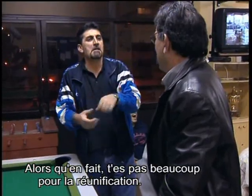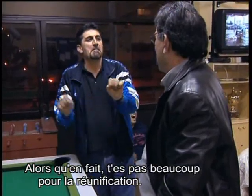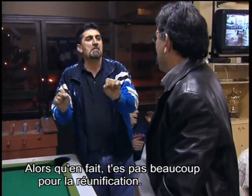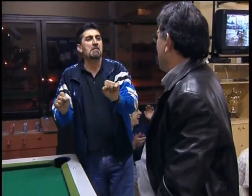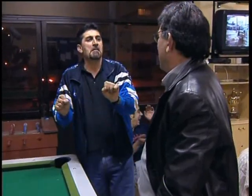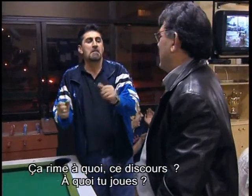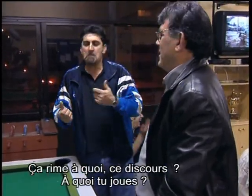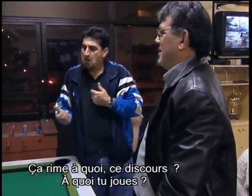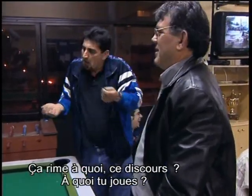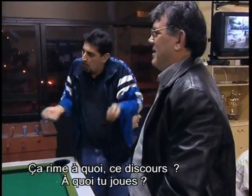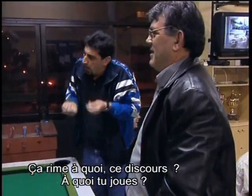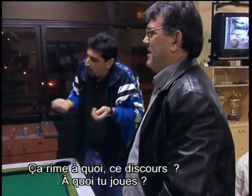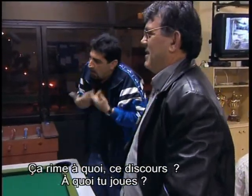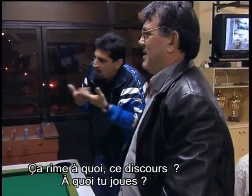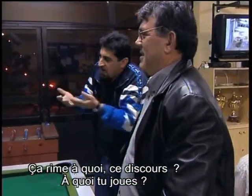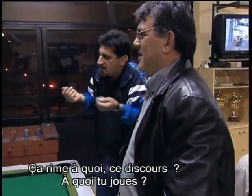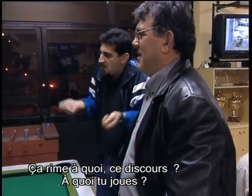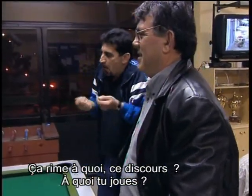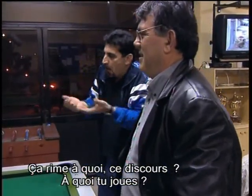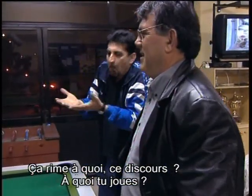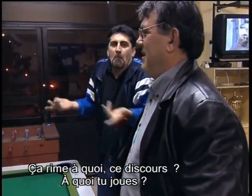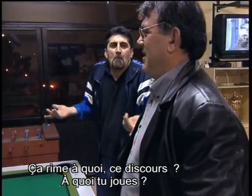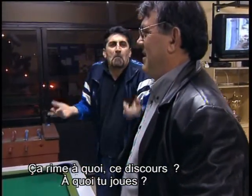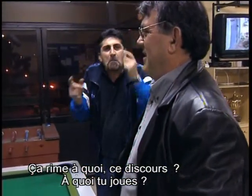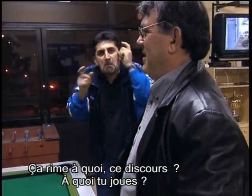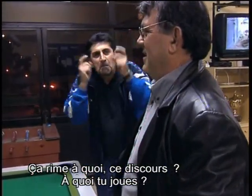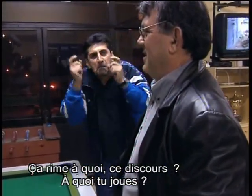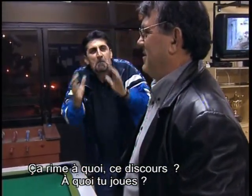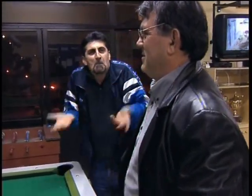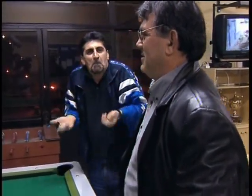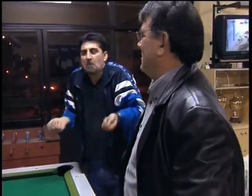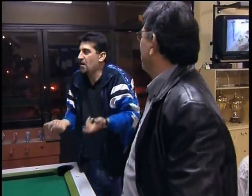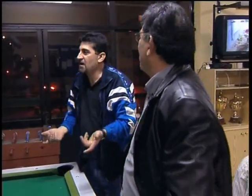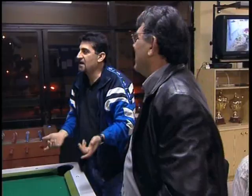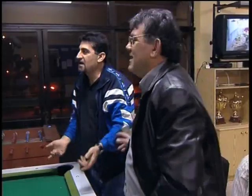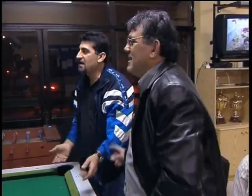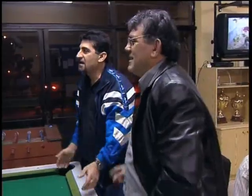réunification. Ça rime à quoi, Ziz, cours ? À quoi tu joues ?